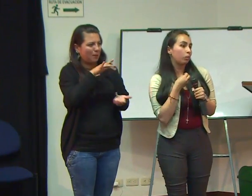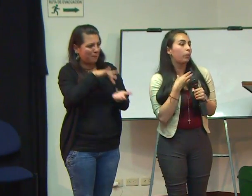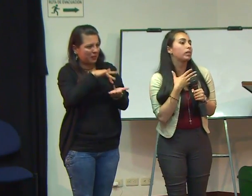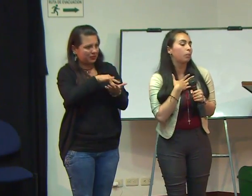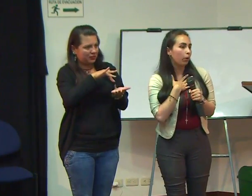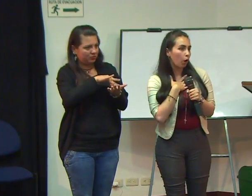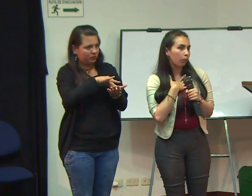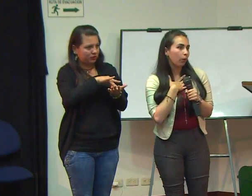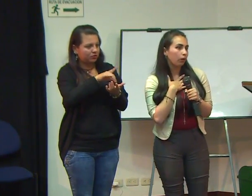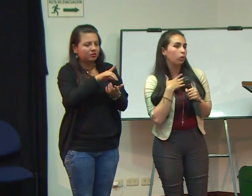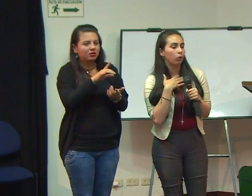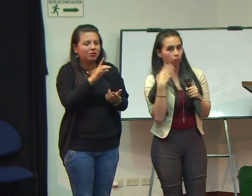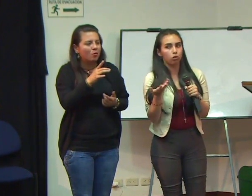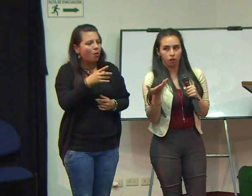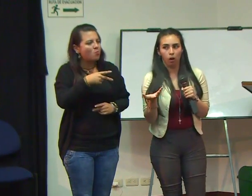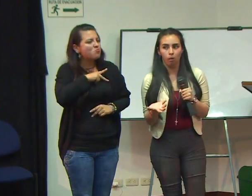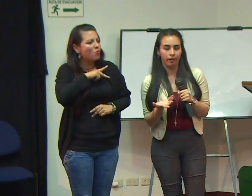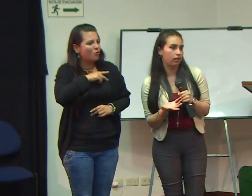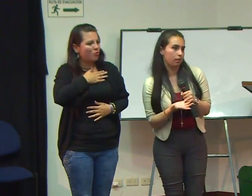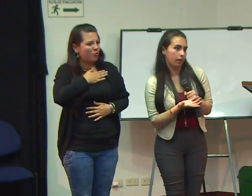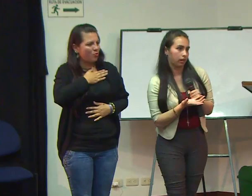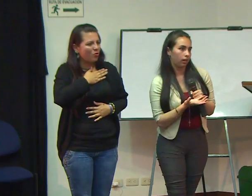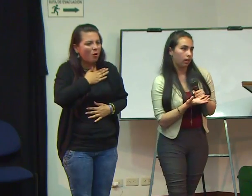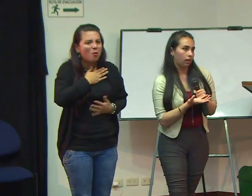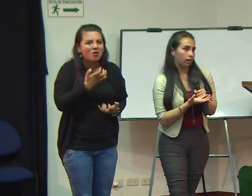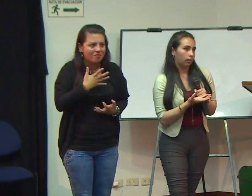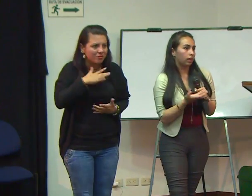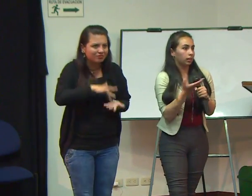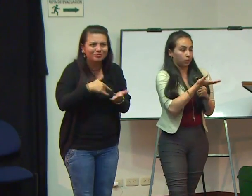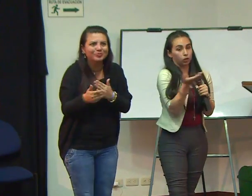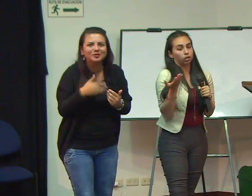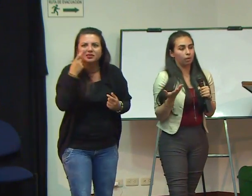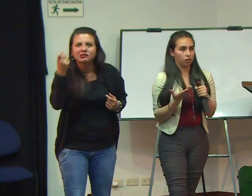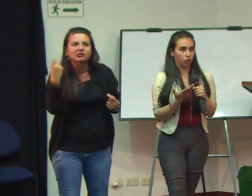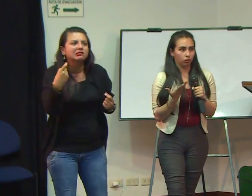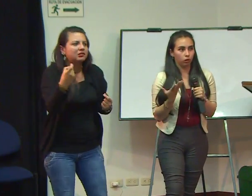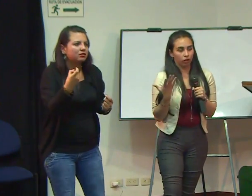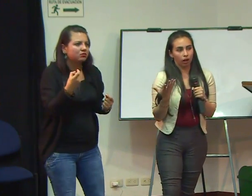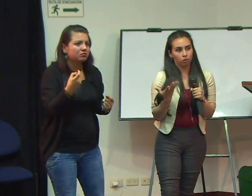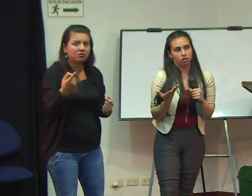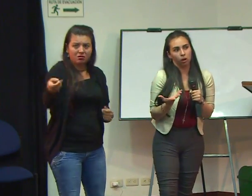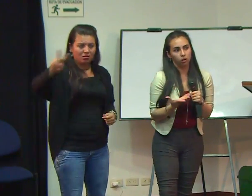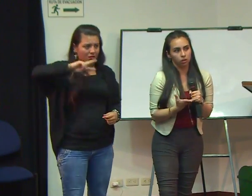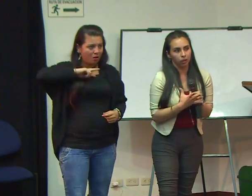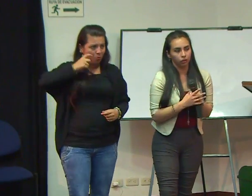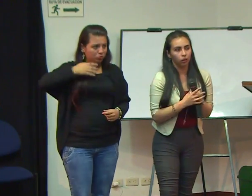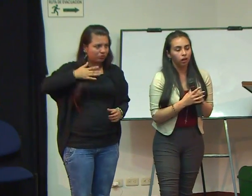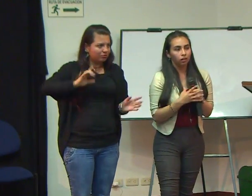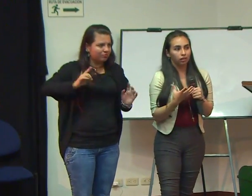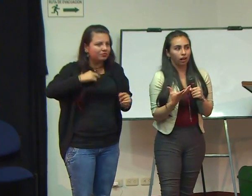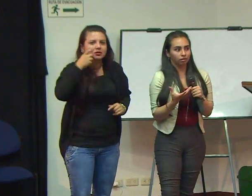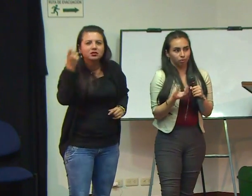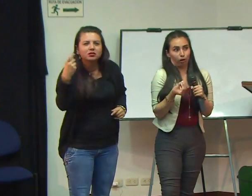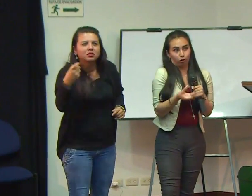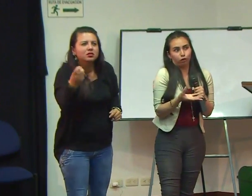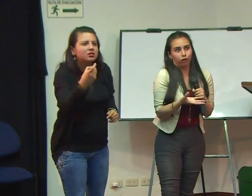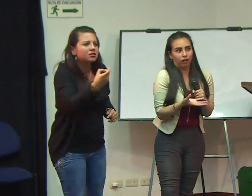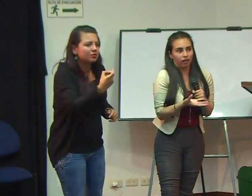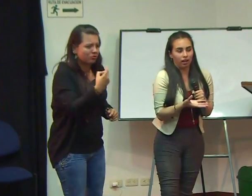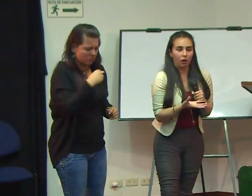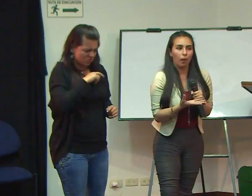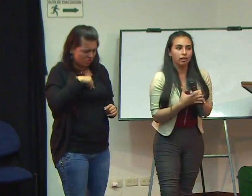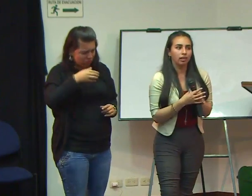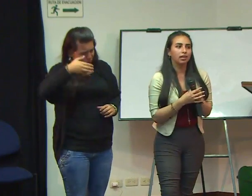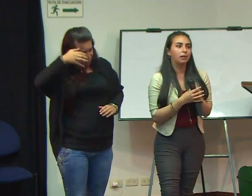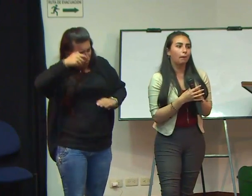algo pues propio y uno busca cómo participar. Así pues los demás no tengamos ese conocimiento tan profundo